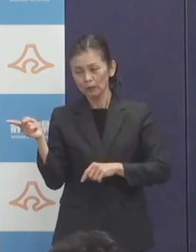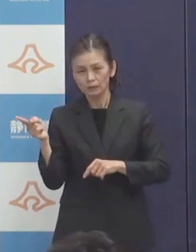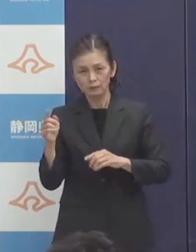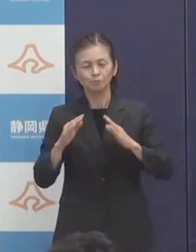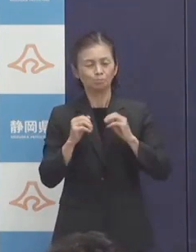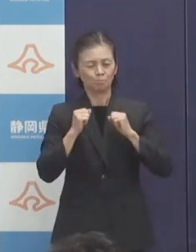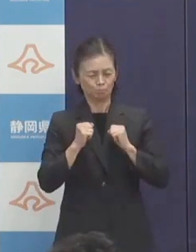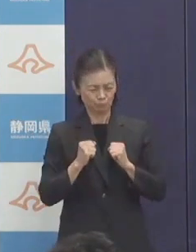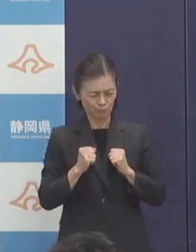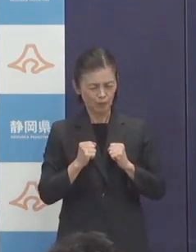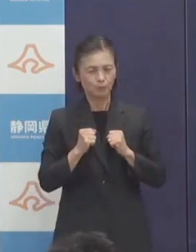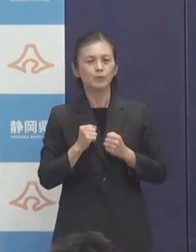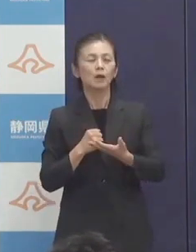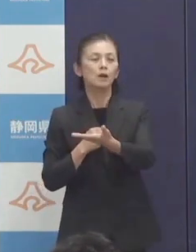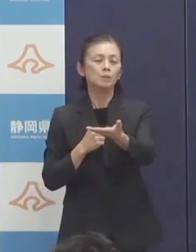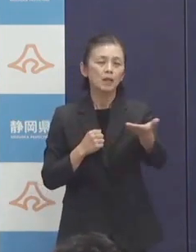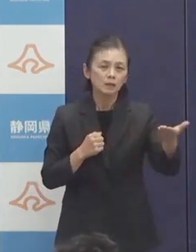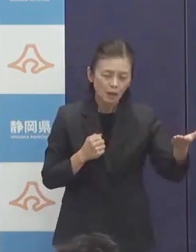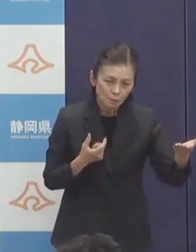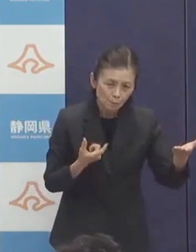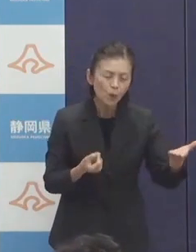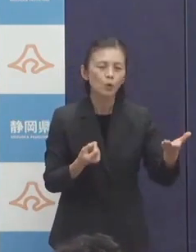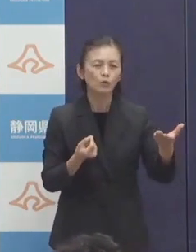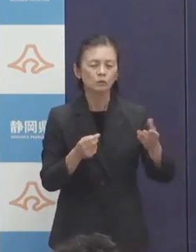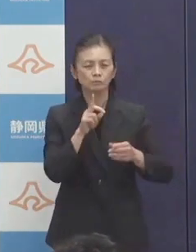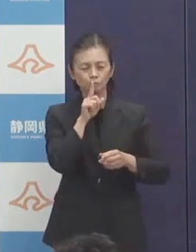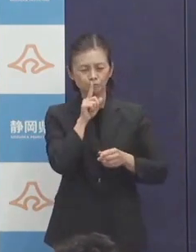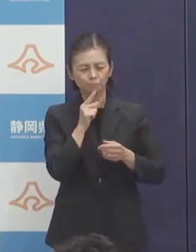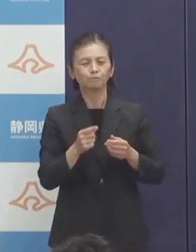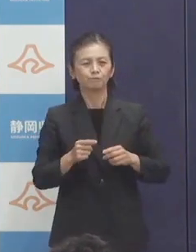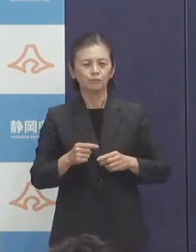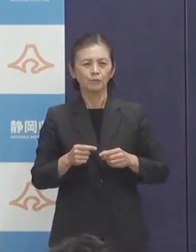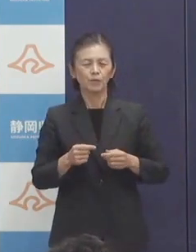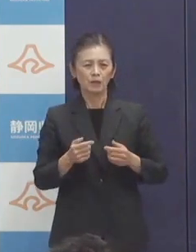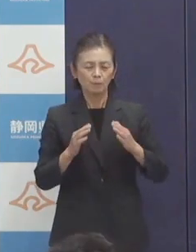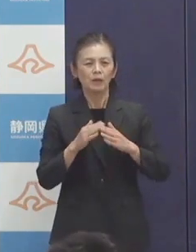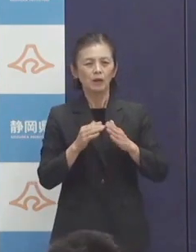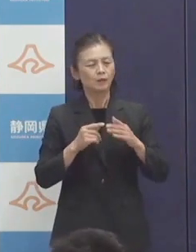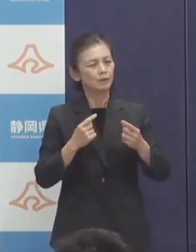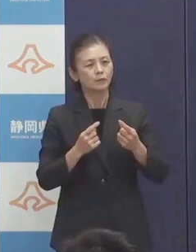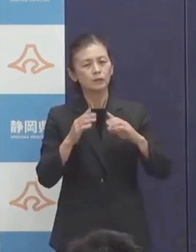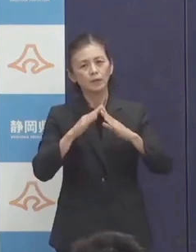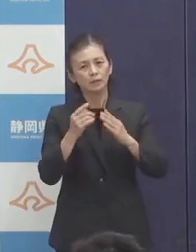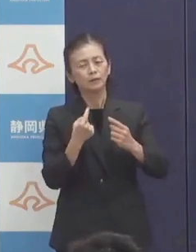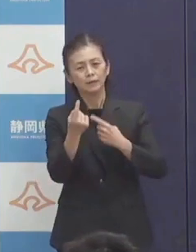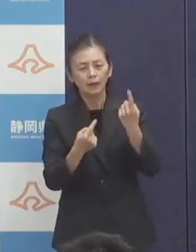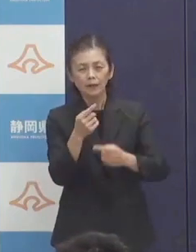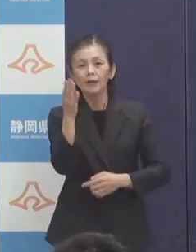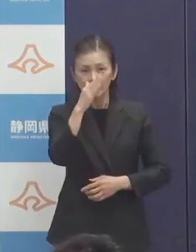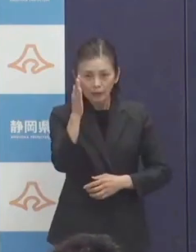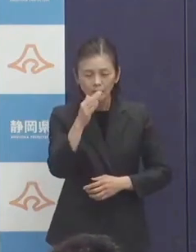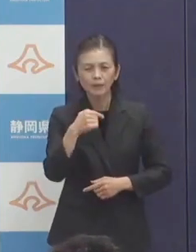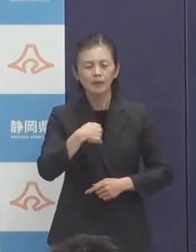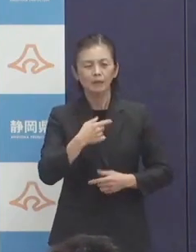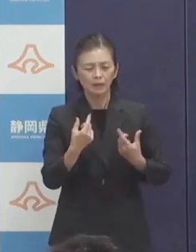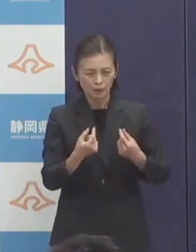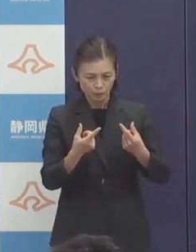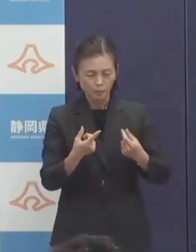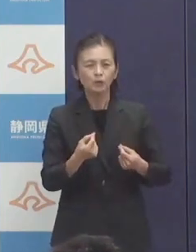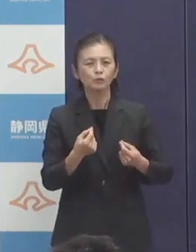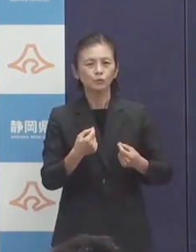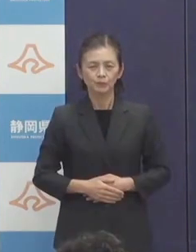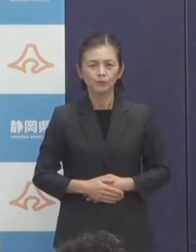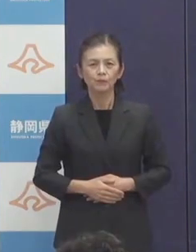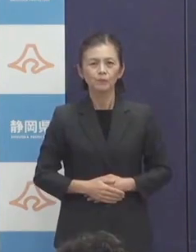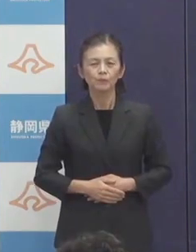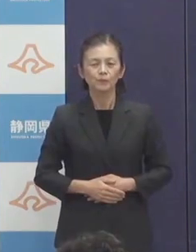ように、静かにこのように過ごすということが自分のためになり、また人のためになるということでございます